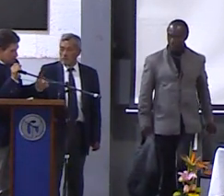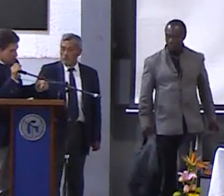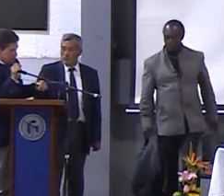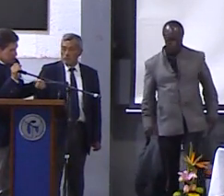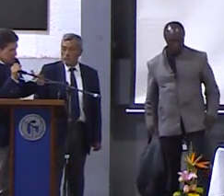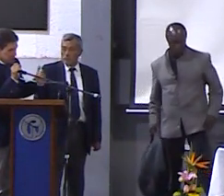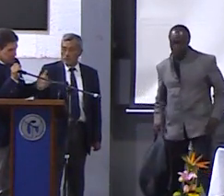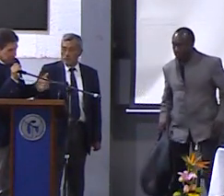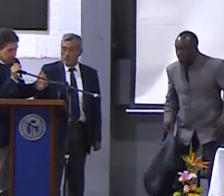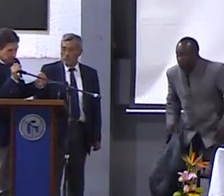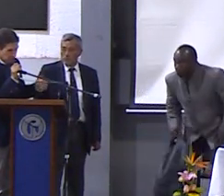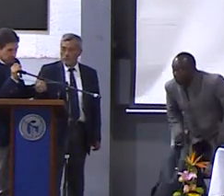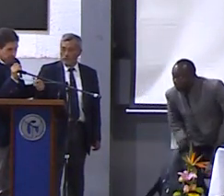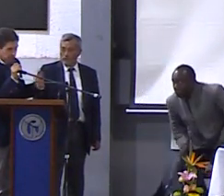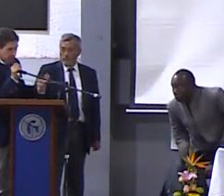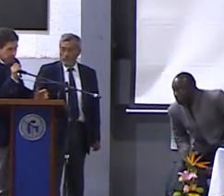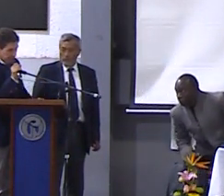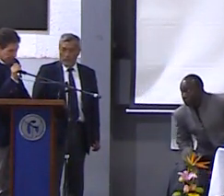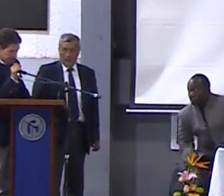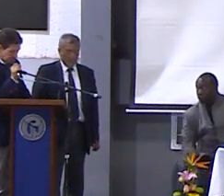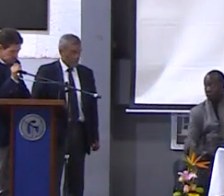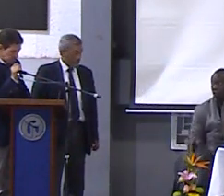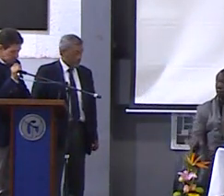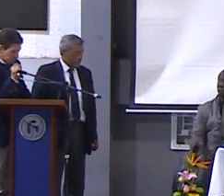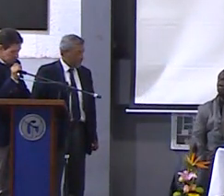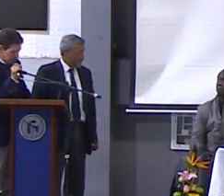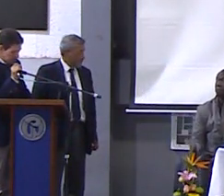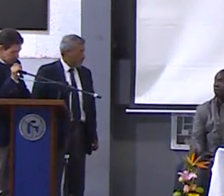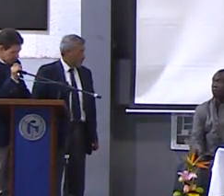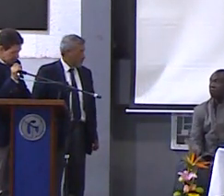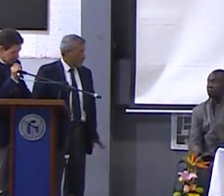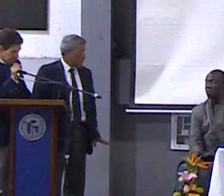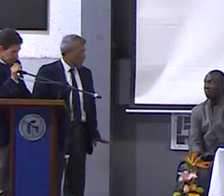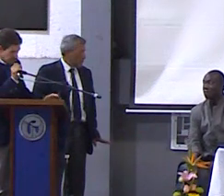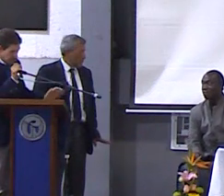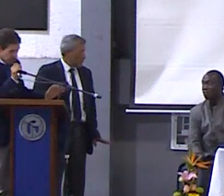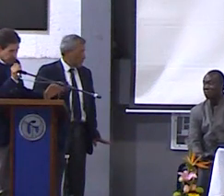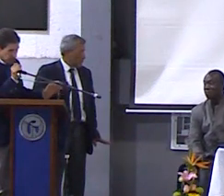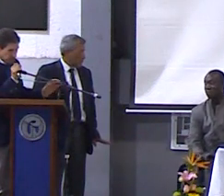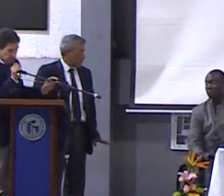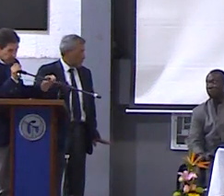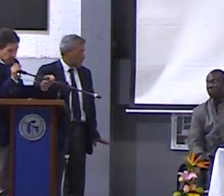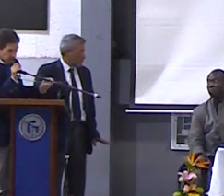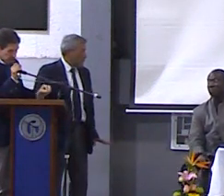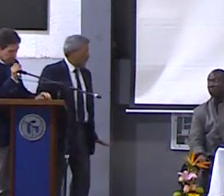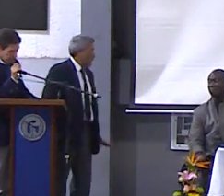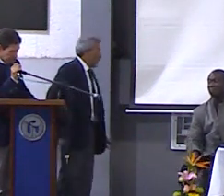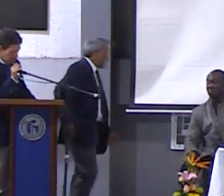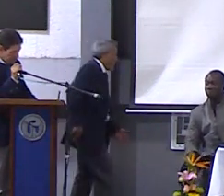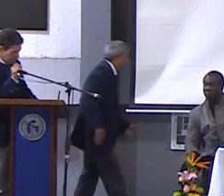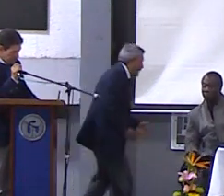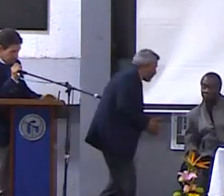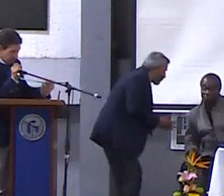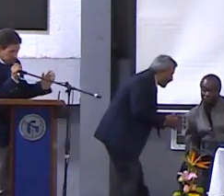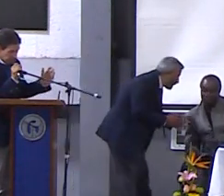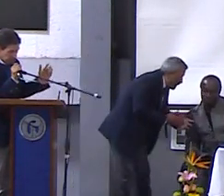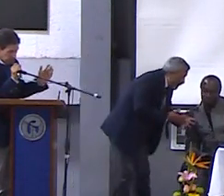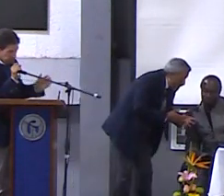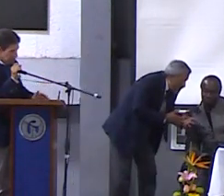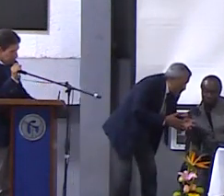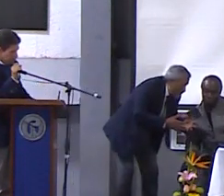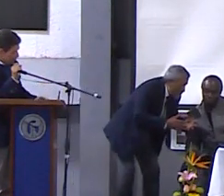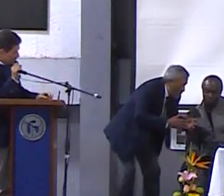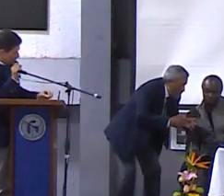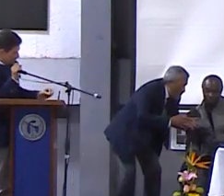la educación física también de deporte y de recreación este este panel lo va a dirigir